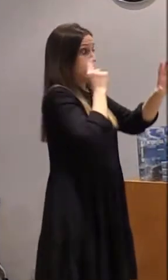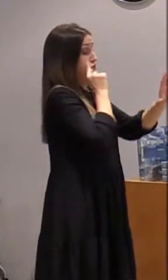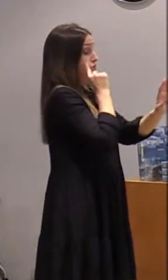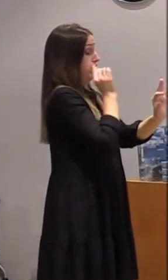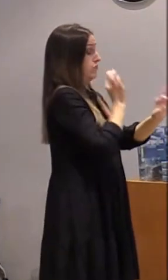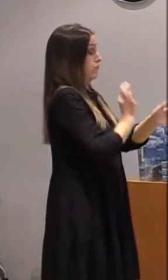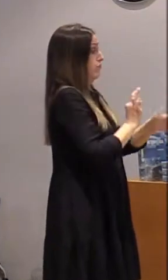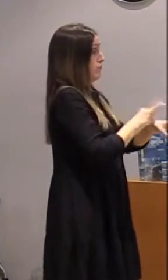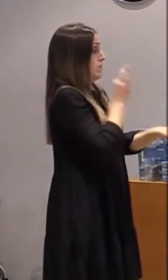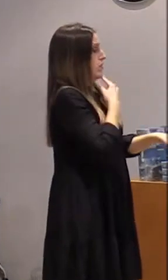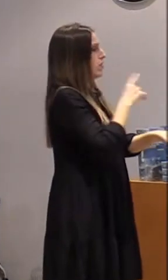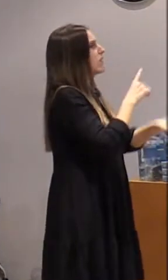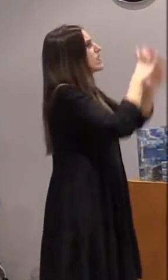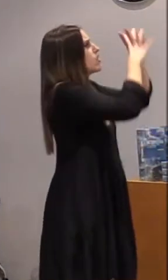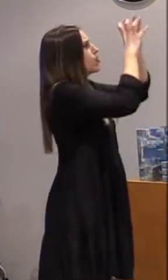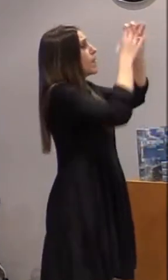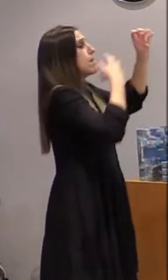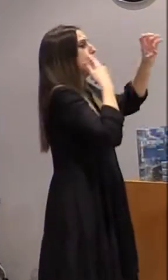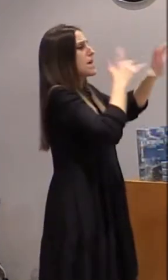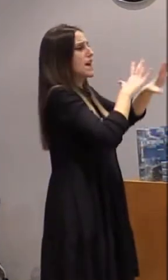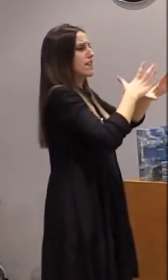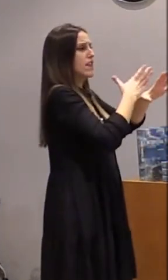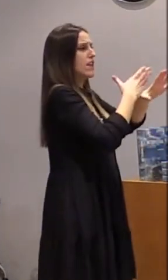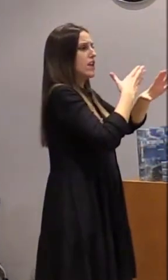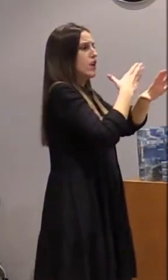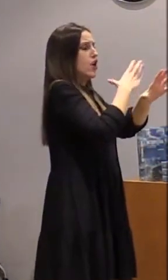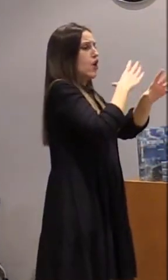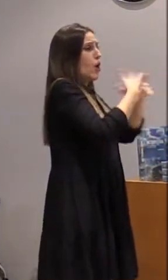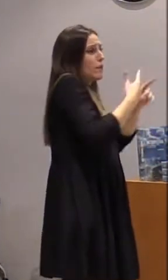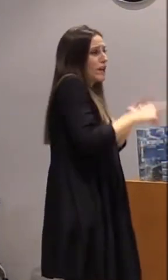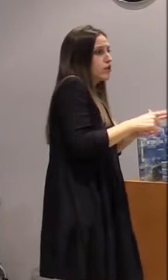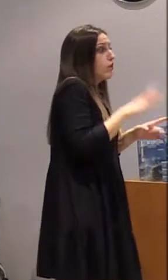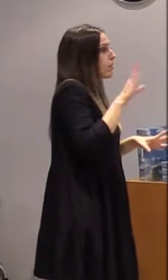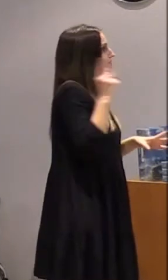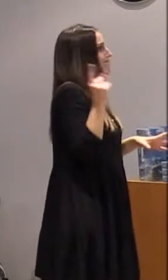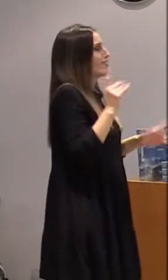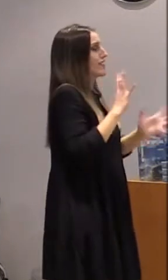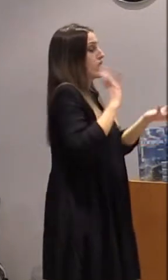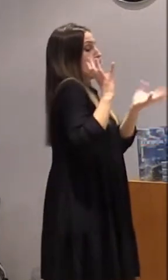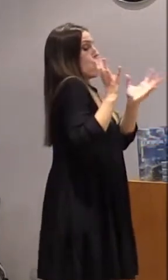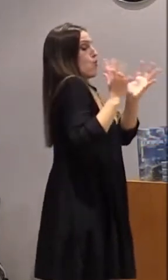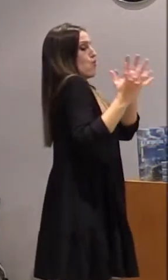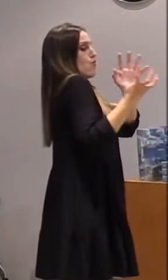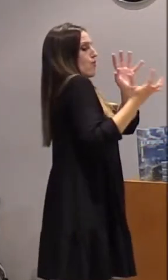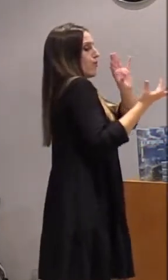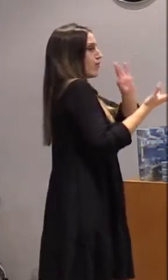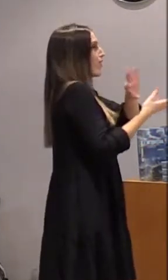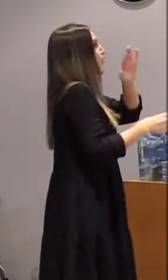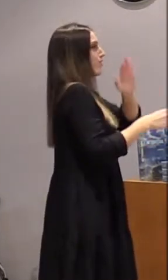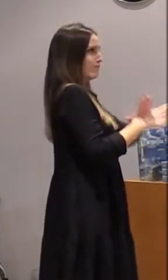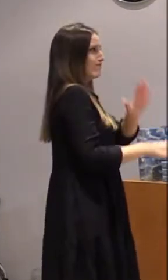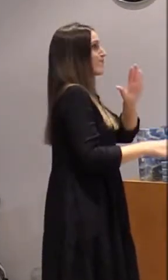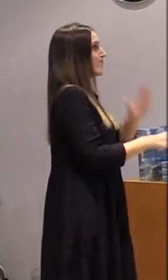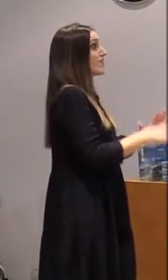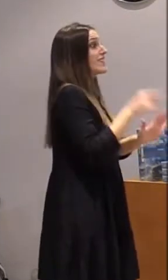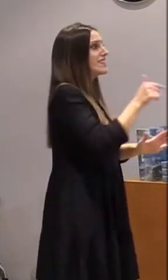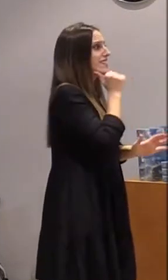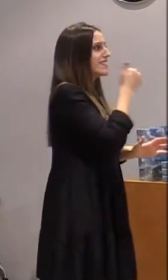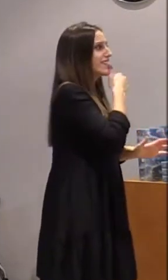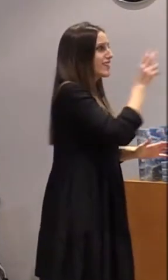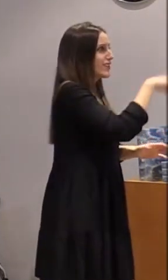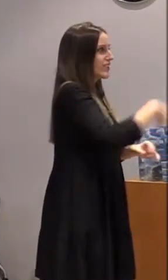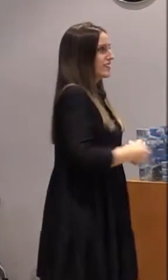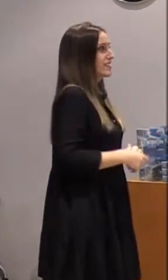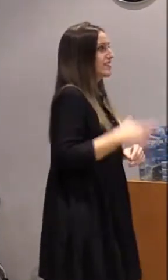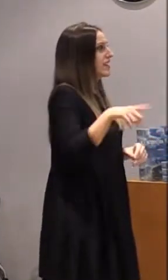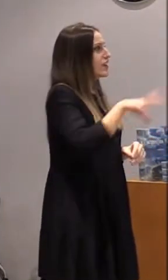la nube y parece que es un objeto, es algo que está evolucionando constantemente. Y esa es la clave. Él entiende